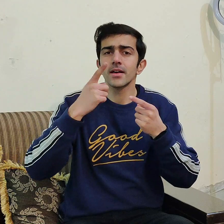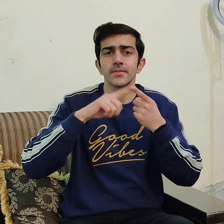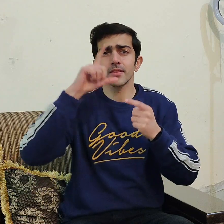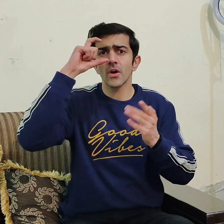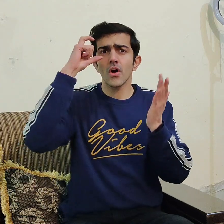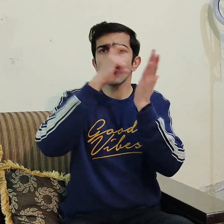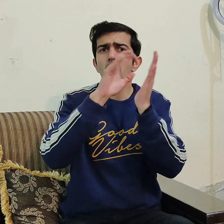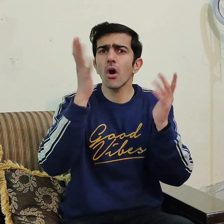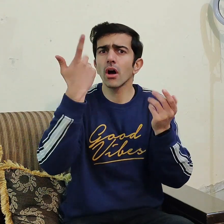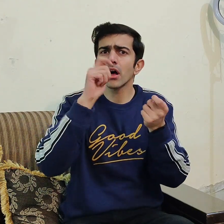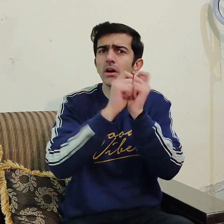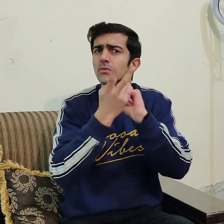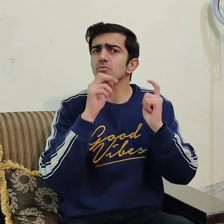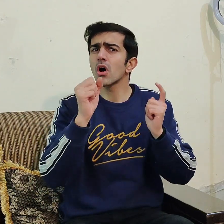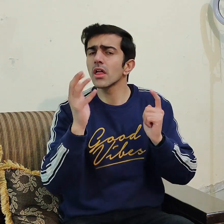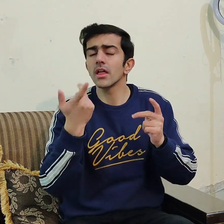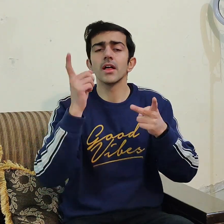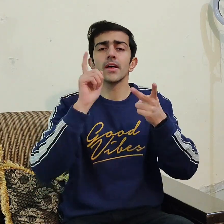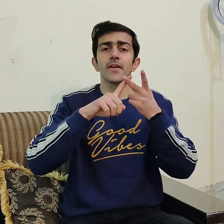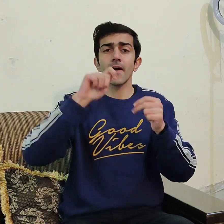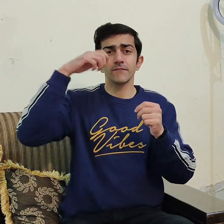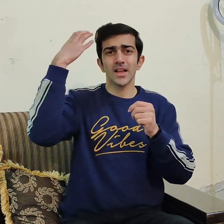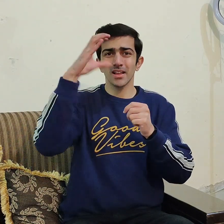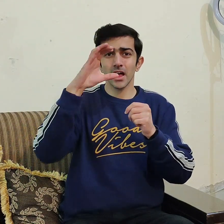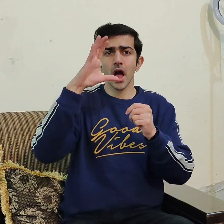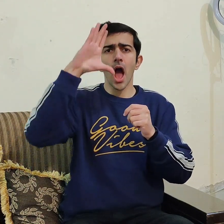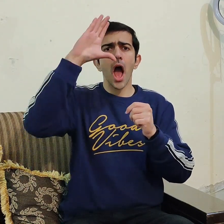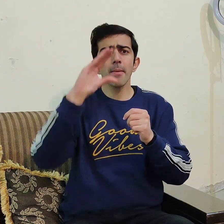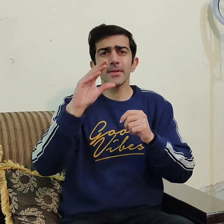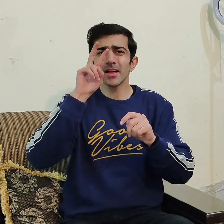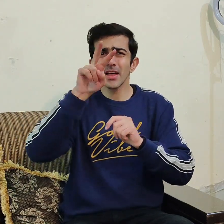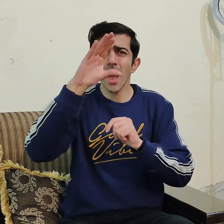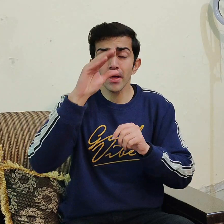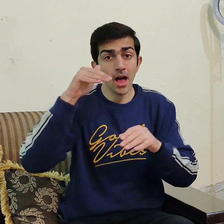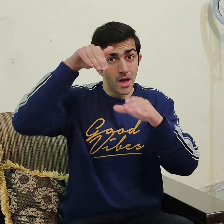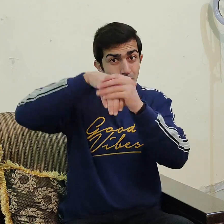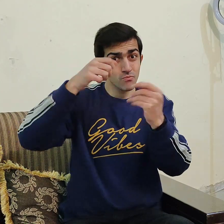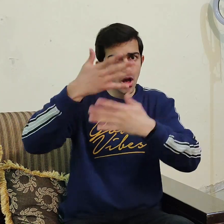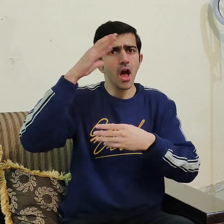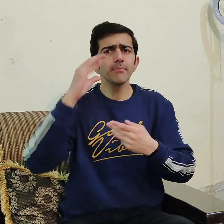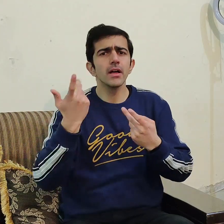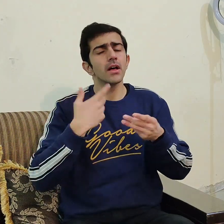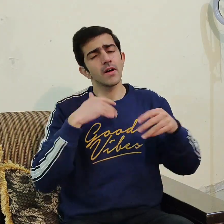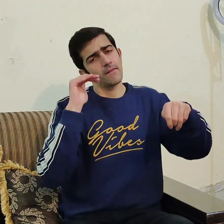बताएं कि मेरी जो प्रोफाइल पिक्चर है वो चेंज नहीं हो पा रही जब सर्च करते हैं, एंड यूट्यूब वीडियोस भी जो हैं वो